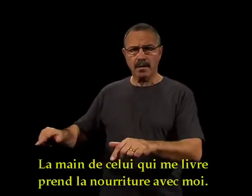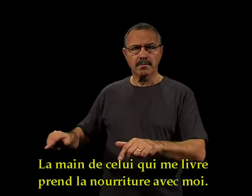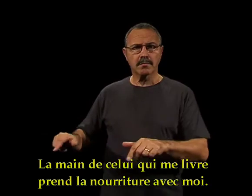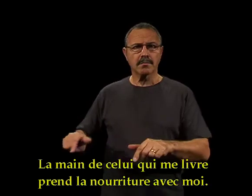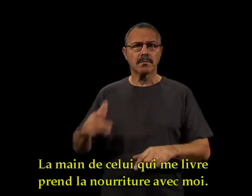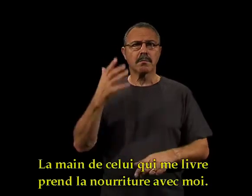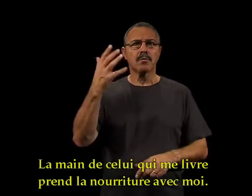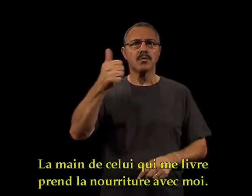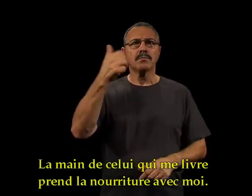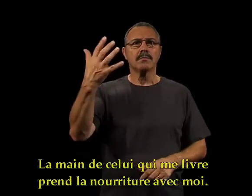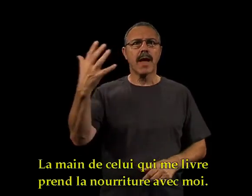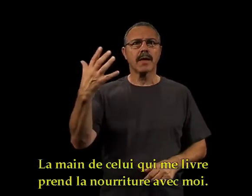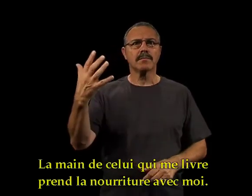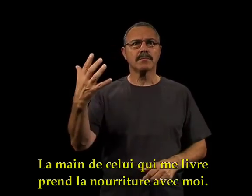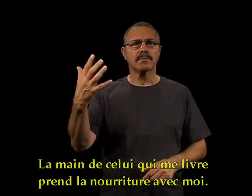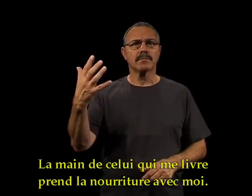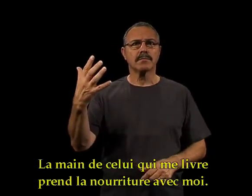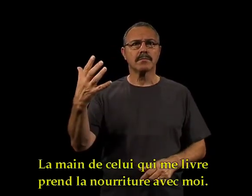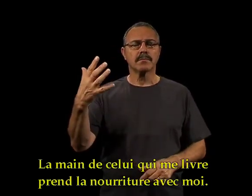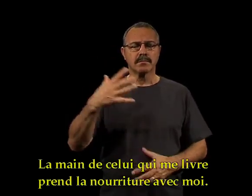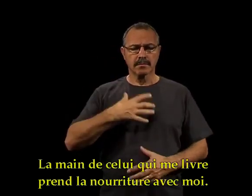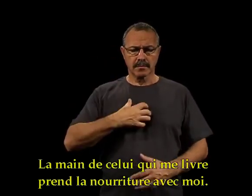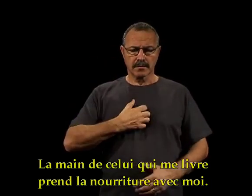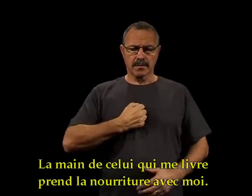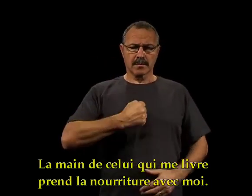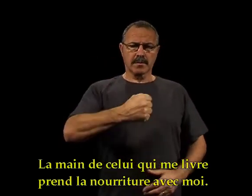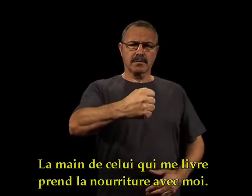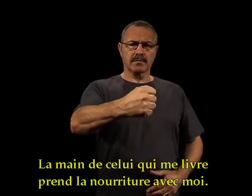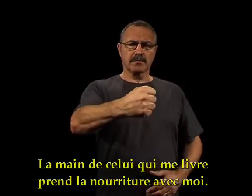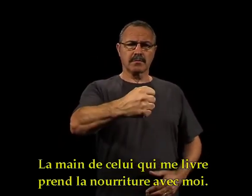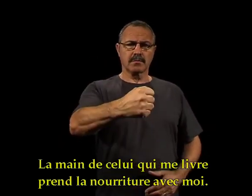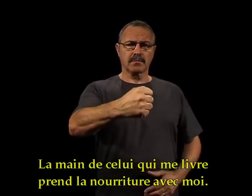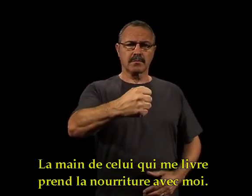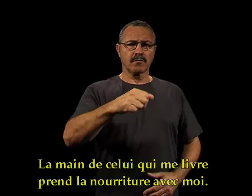la main de celui qui me livre prend la nourriture avec moi.